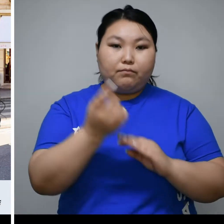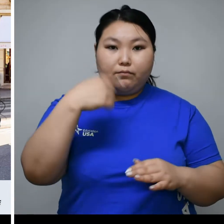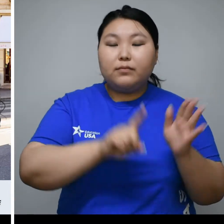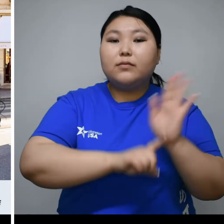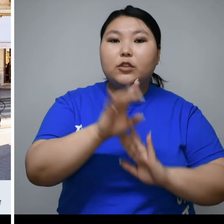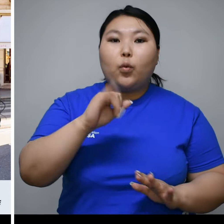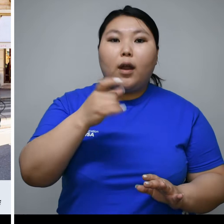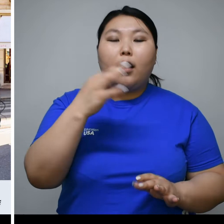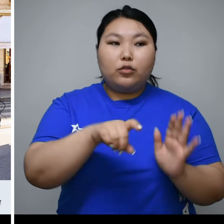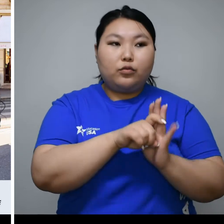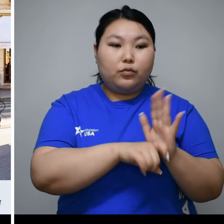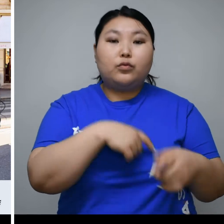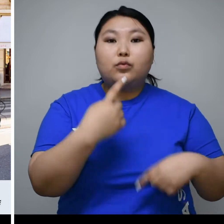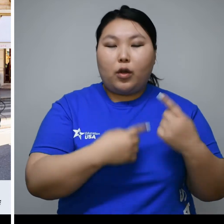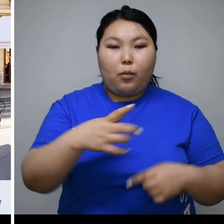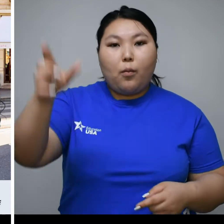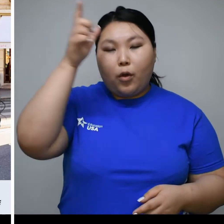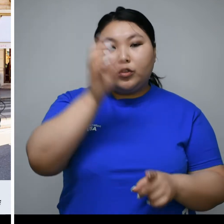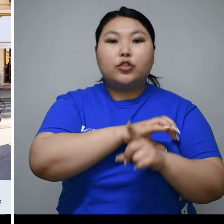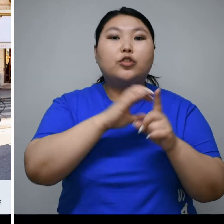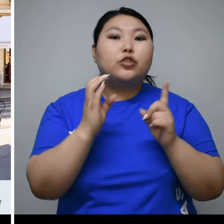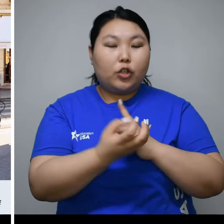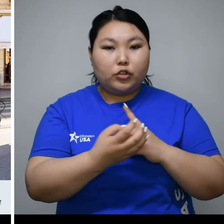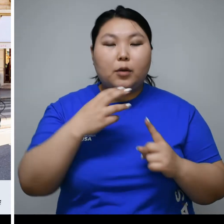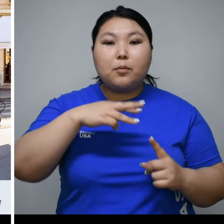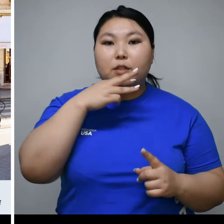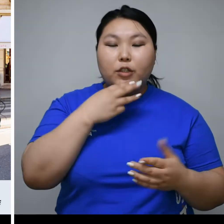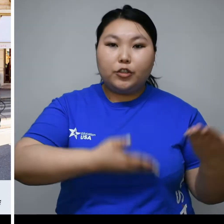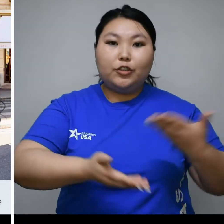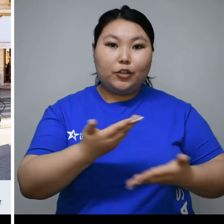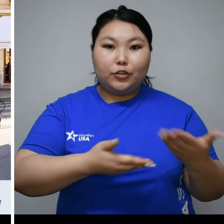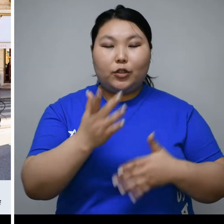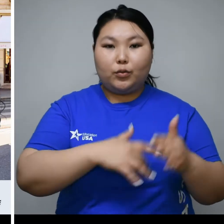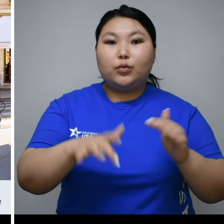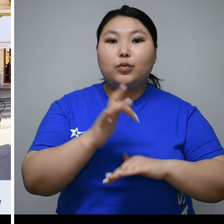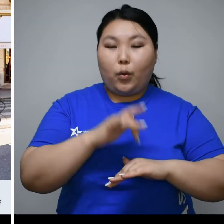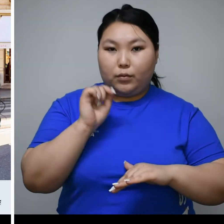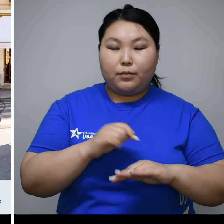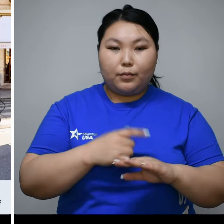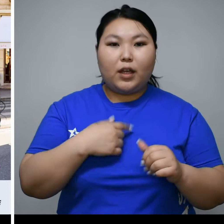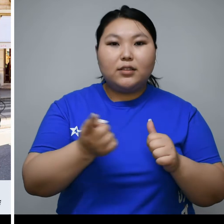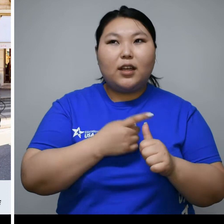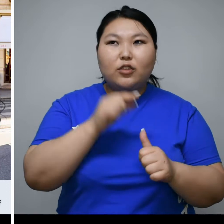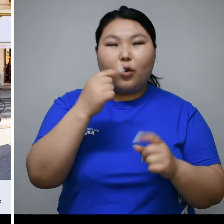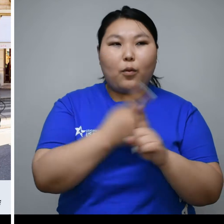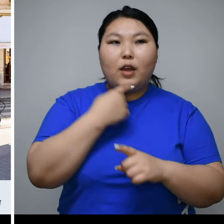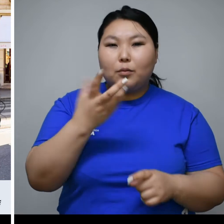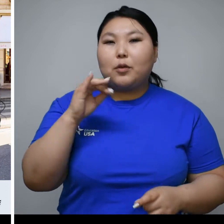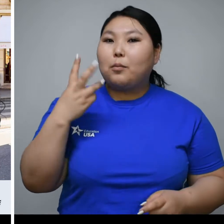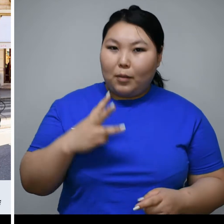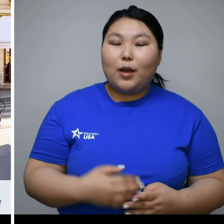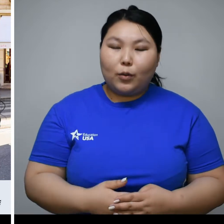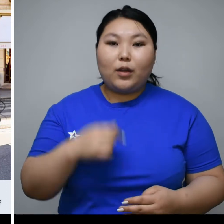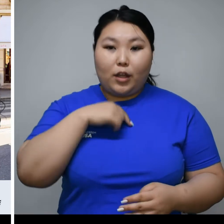хамгийн анх Юград хөтөлбөрийн талаар боловсрол соёл мэдээлэл солилцооны төв гэдэг нэрийн жоохон буруу хэлсэн